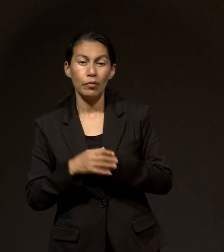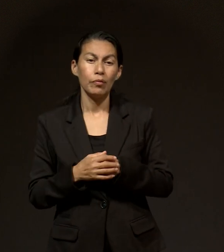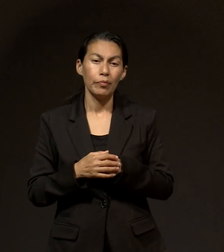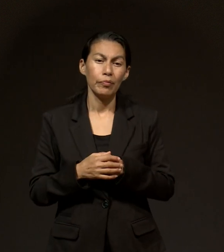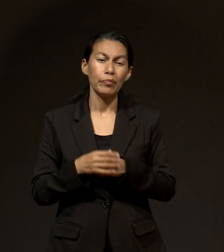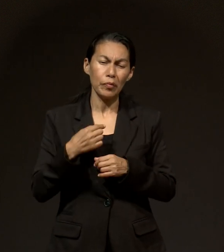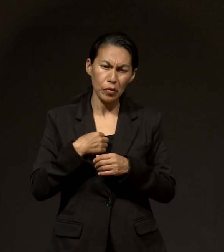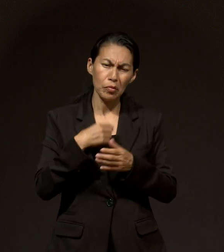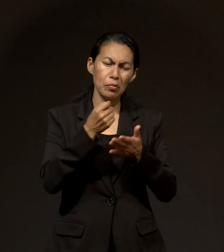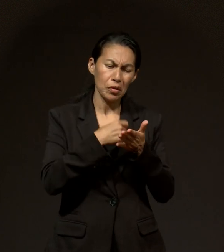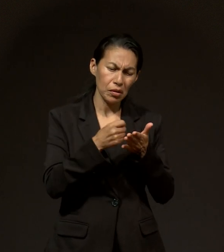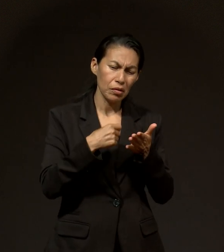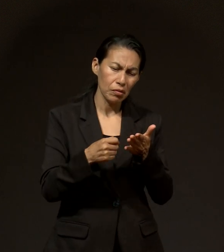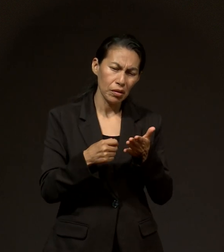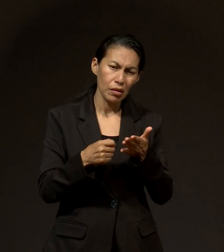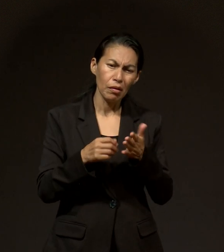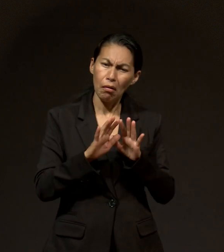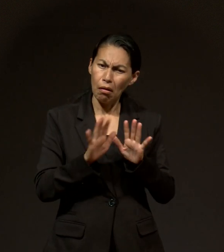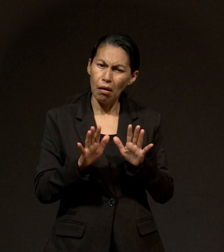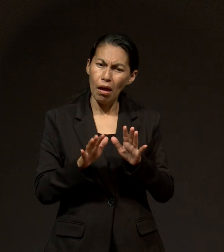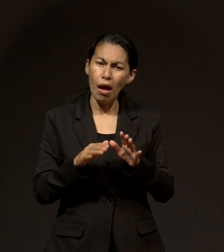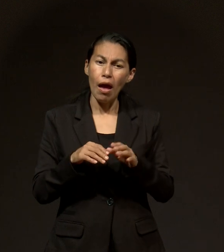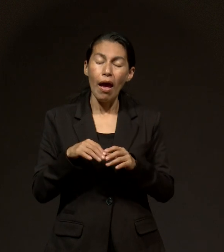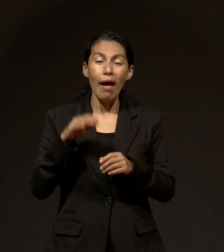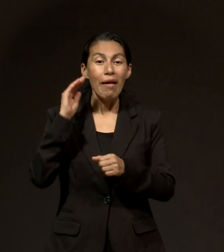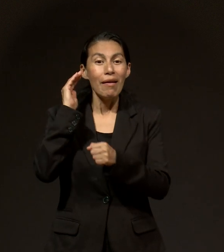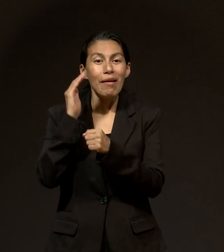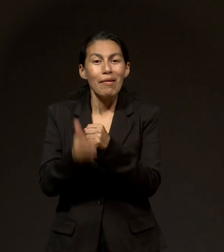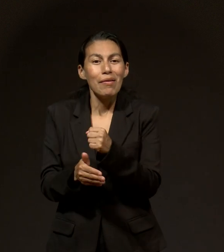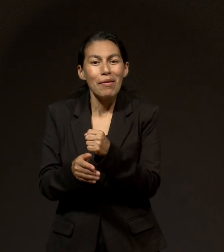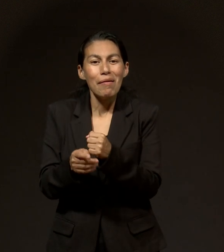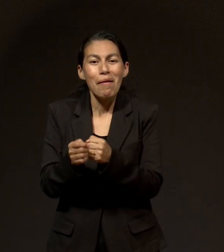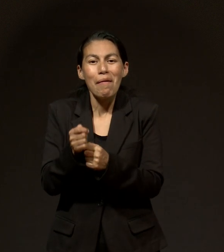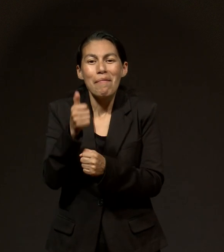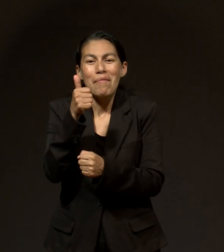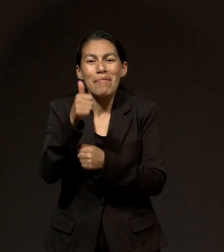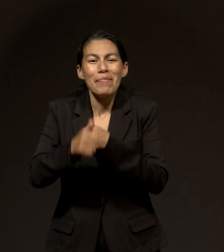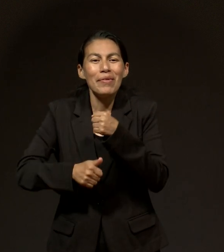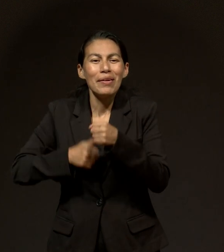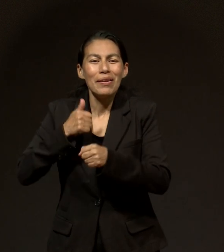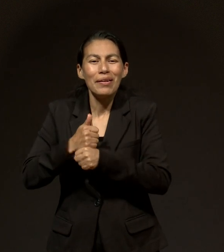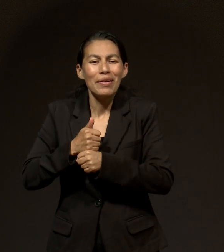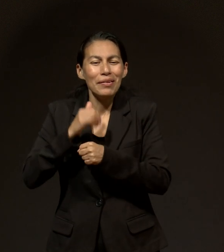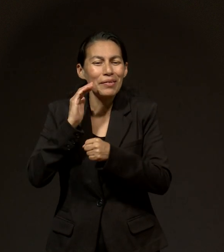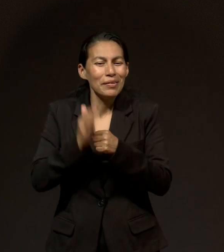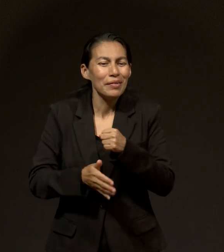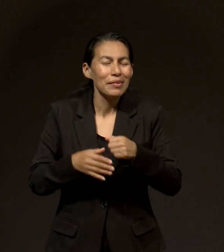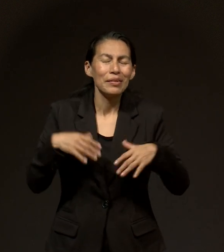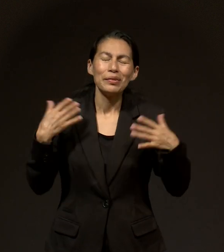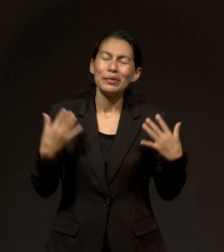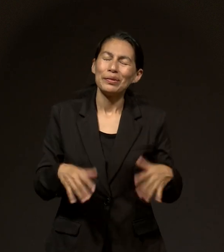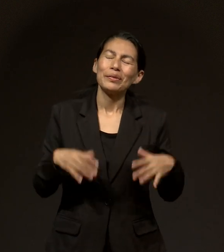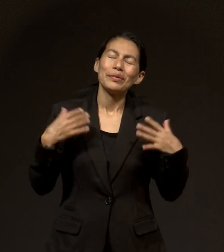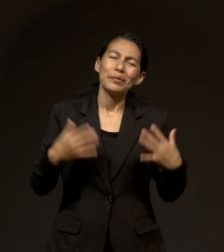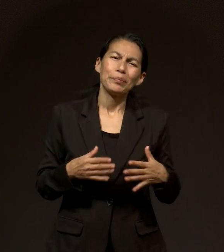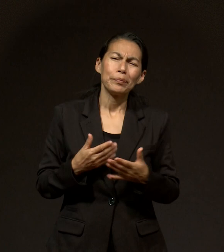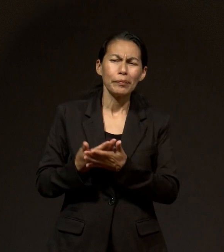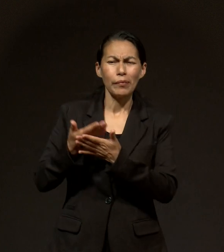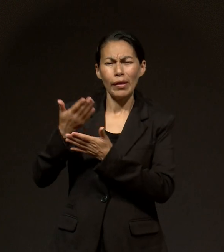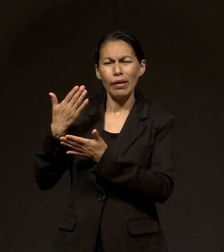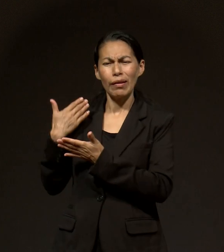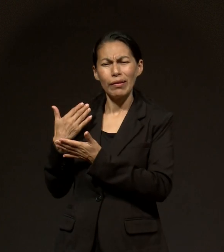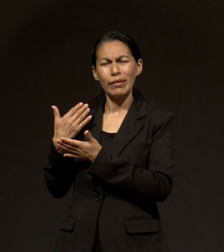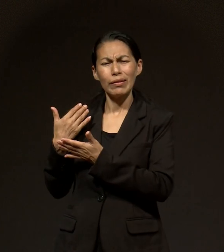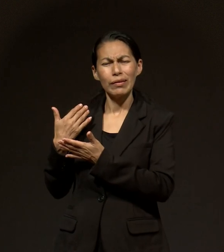muy contenta de haber terminado mi primer año. Porque viendo todo atrás, el pasado del